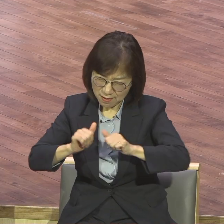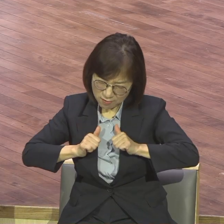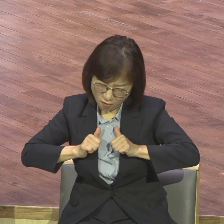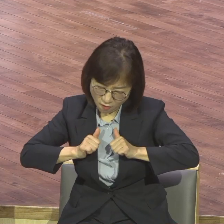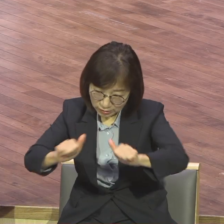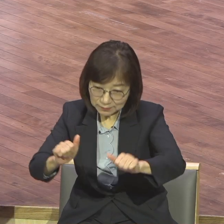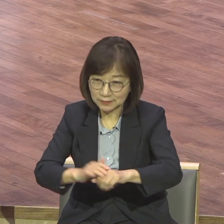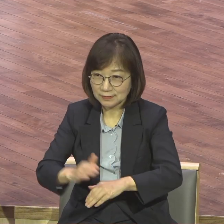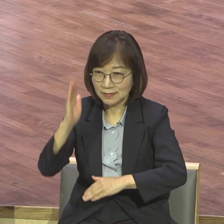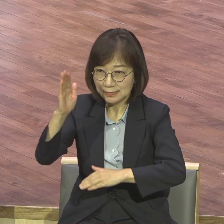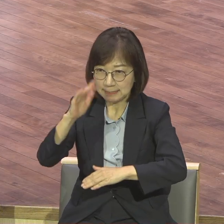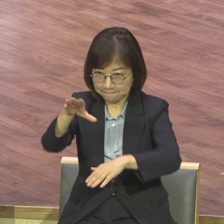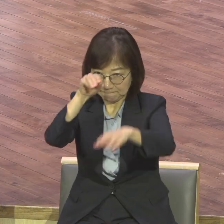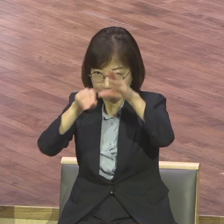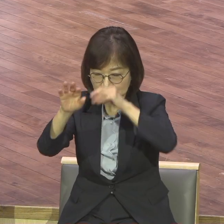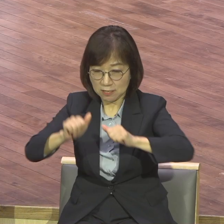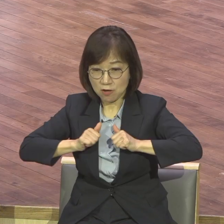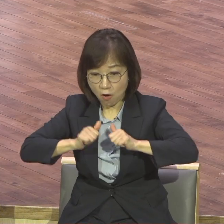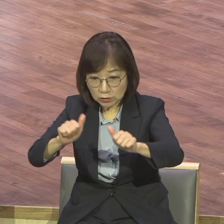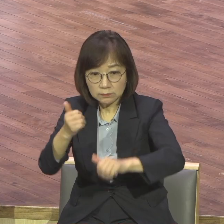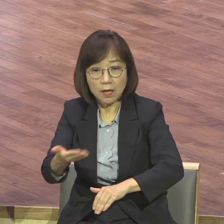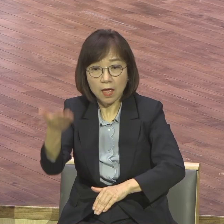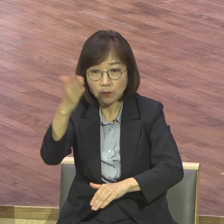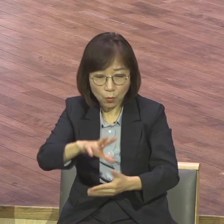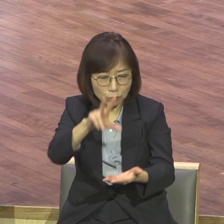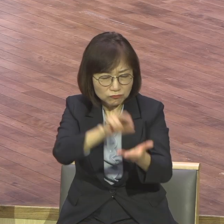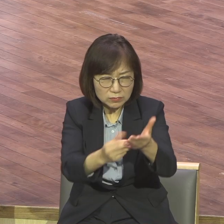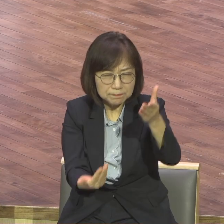상처에 반붙여가지고 허우적거리는 삶을 삽니다.